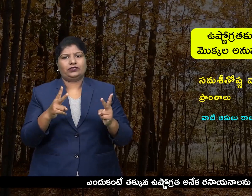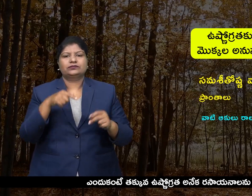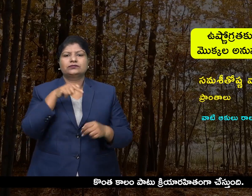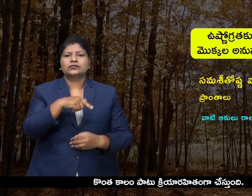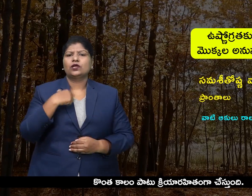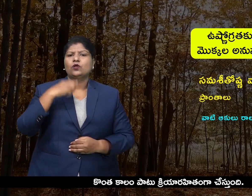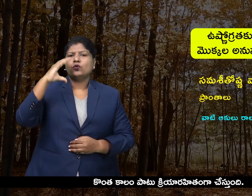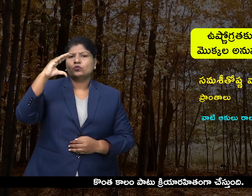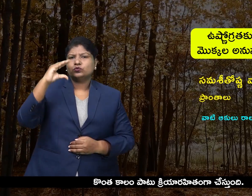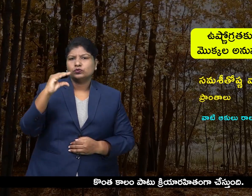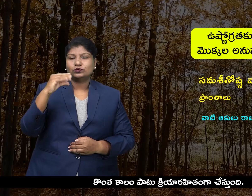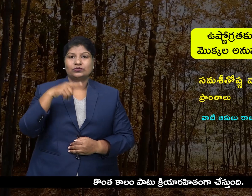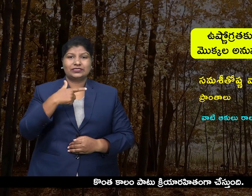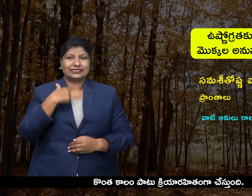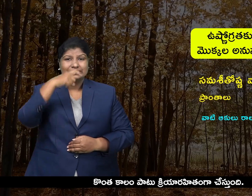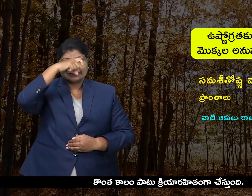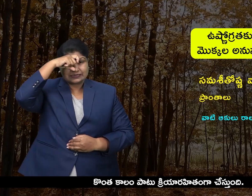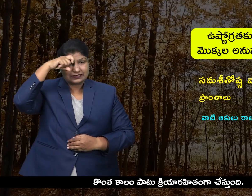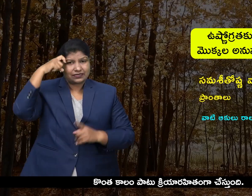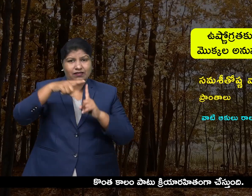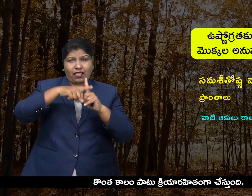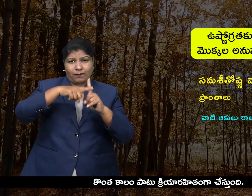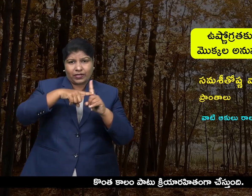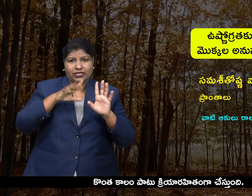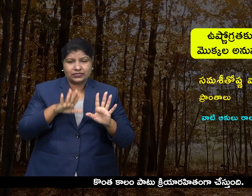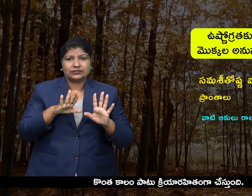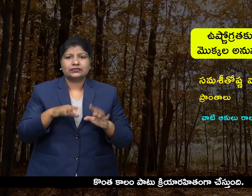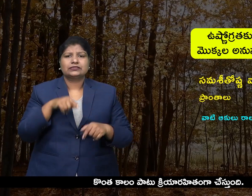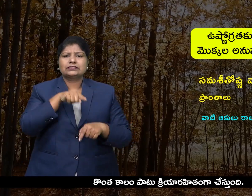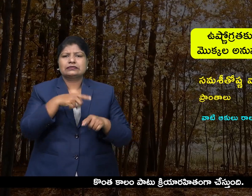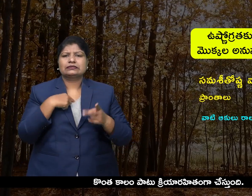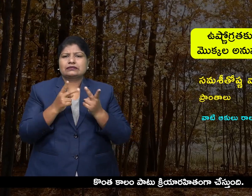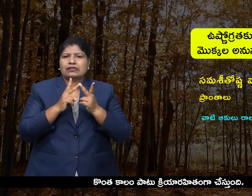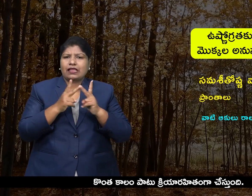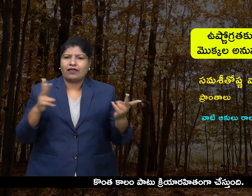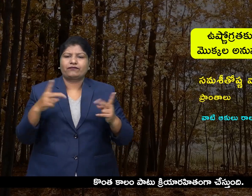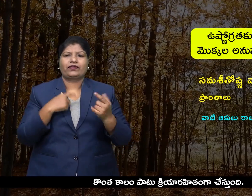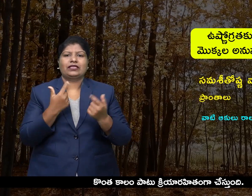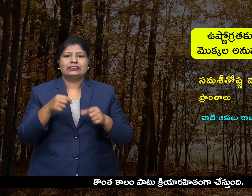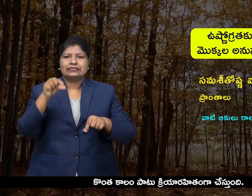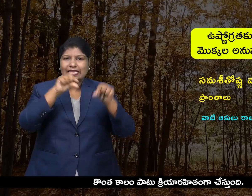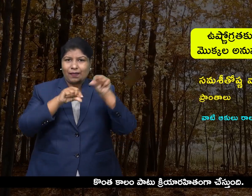రసాయనాలను కొంతకాలం పాటు క్రియారహితంగా చేస్తుంది.